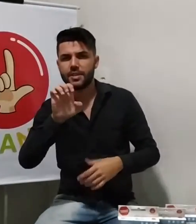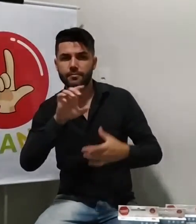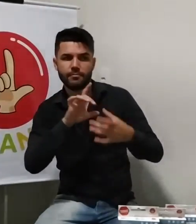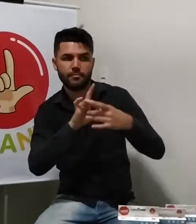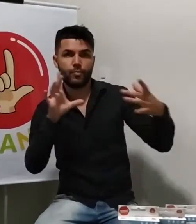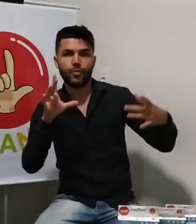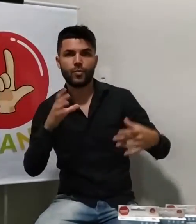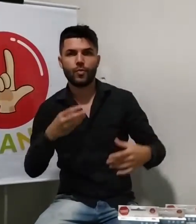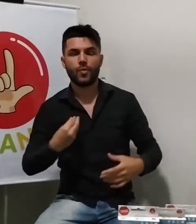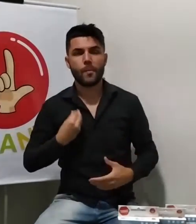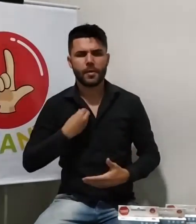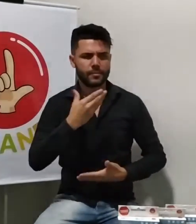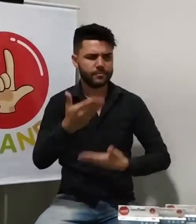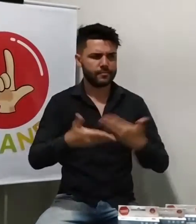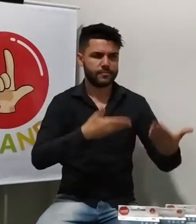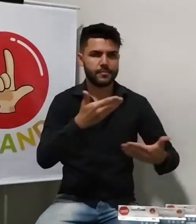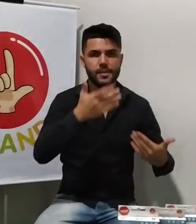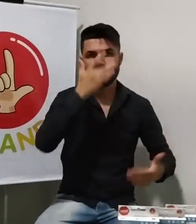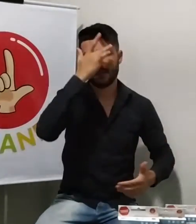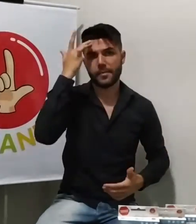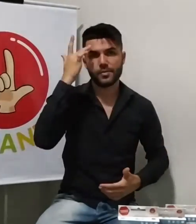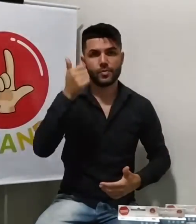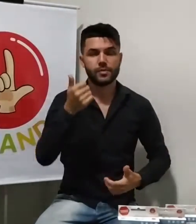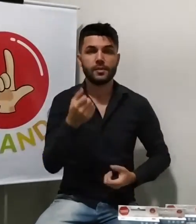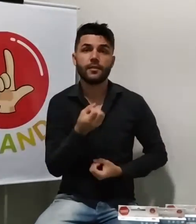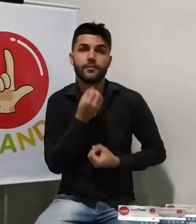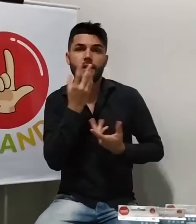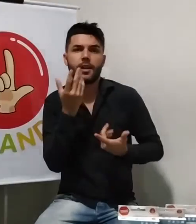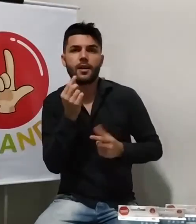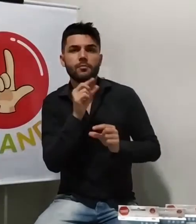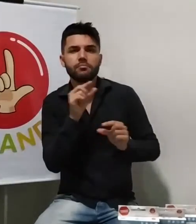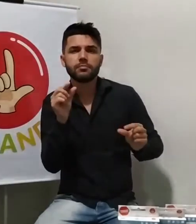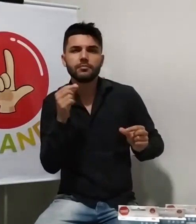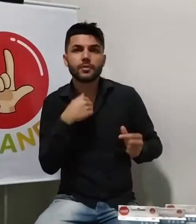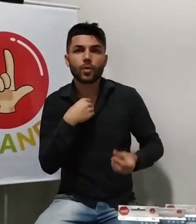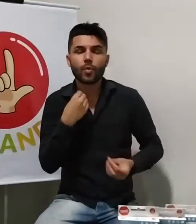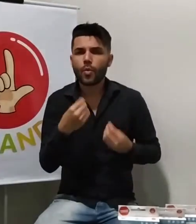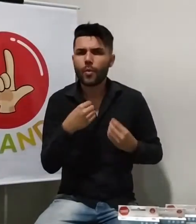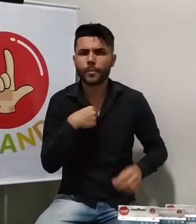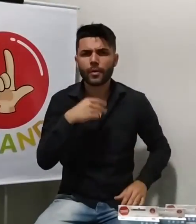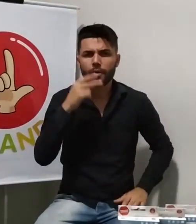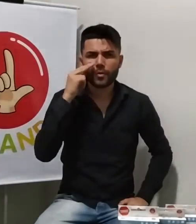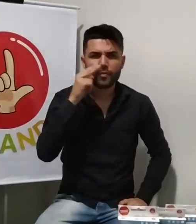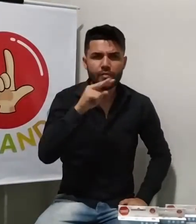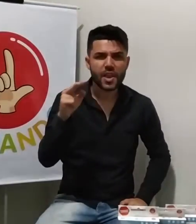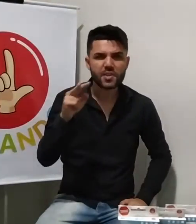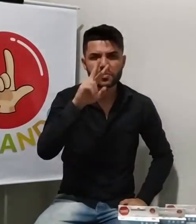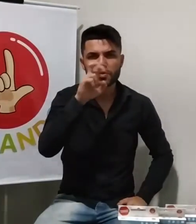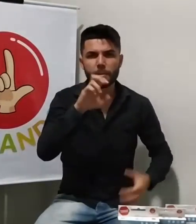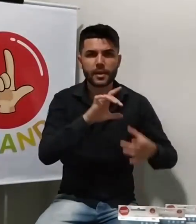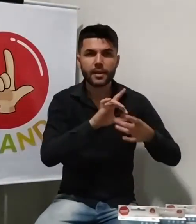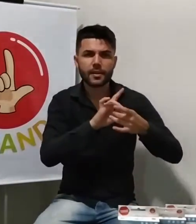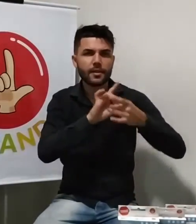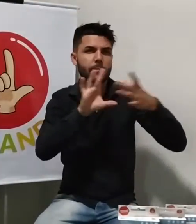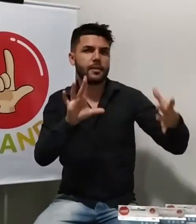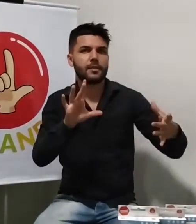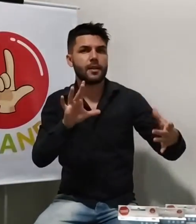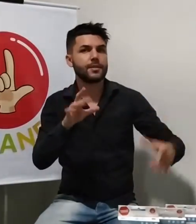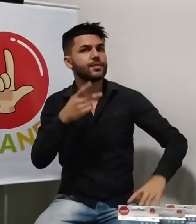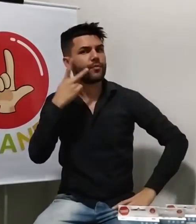da minha experiência e falar um pouco de como eu vejo essa questão da liberdade, em especial porque eu falo muito no Geração de Valor